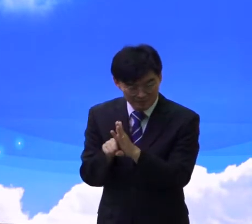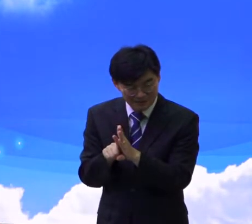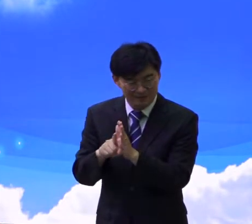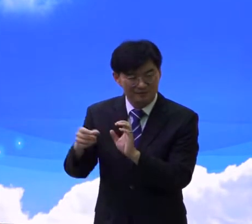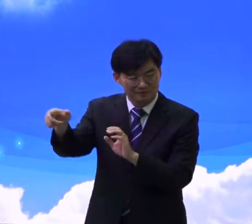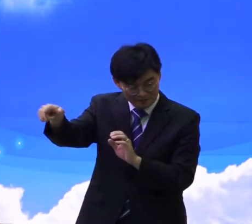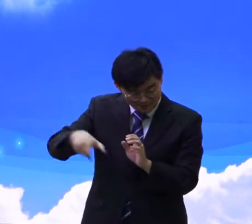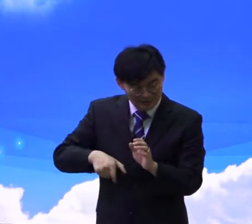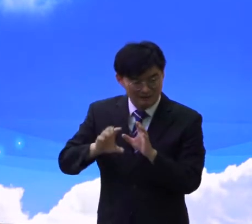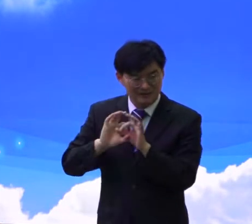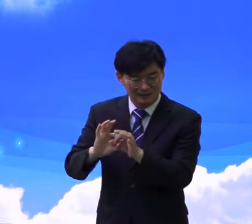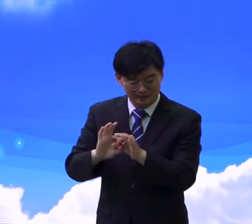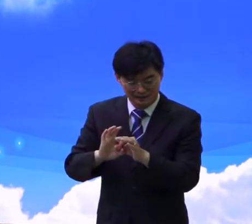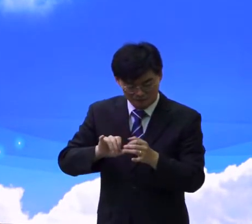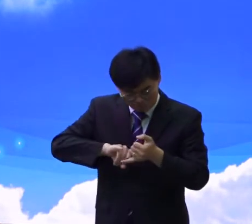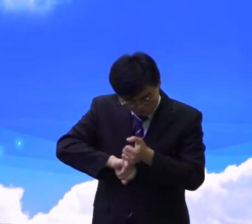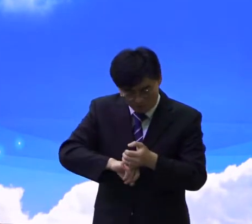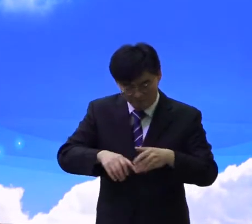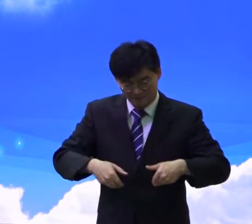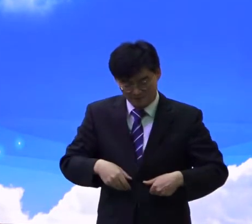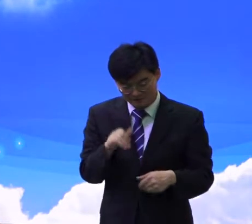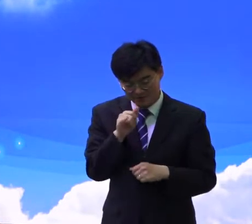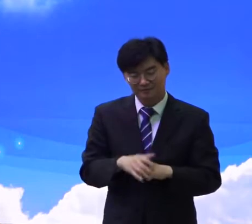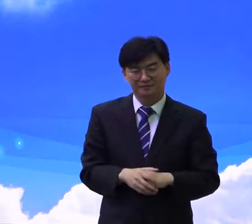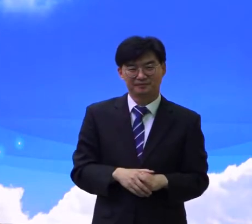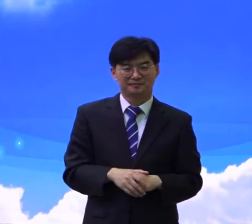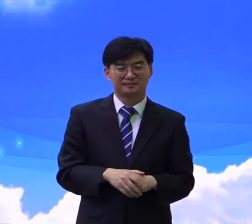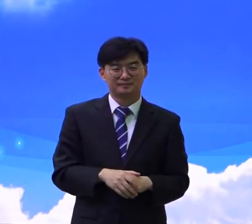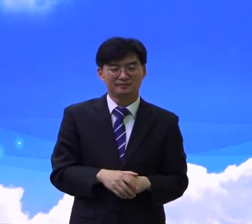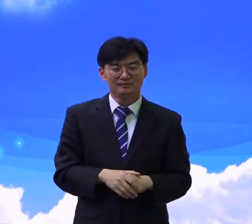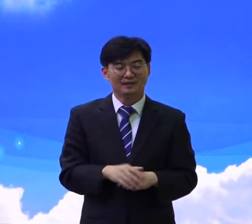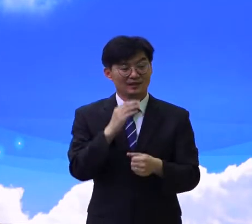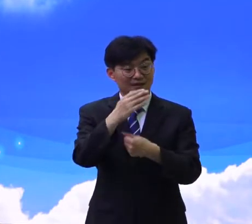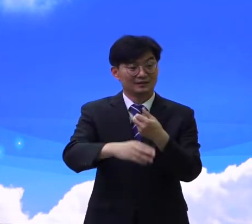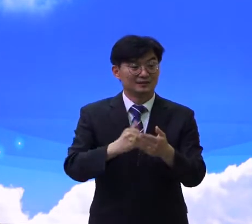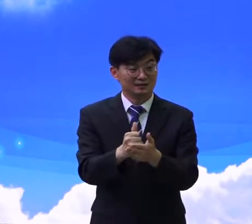성경에 믿음의 용사들의 이야기가 있죠. 사사기입니다.